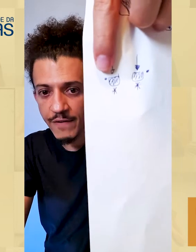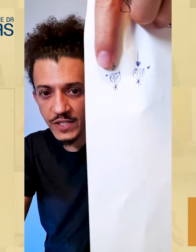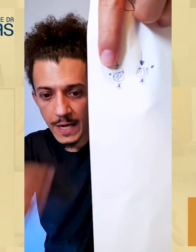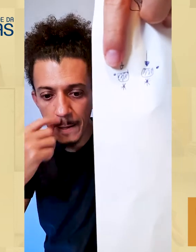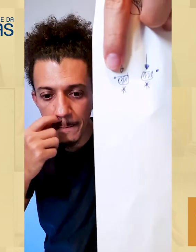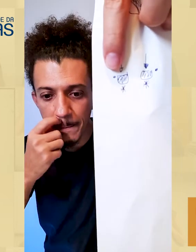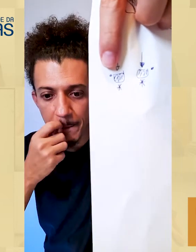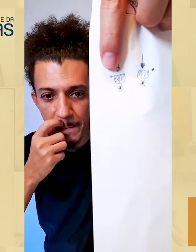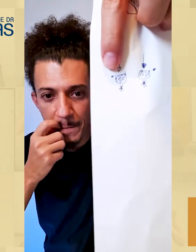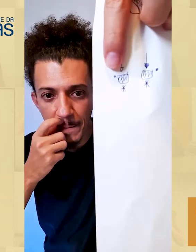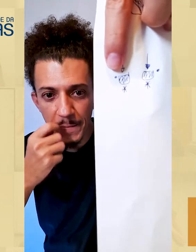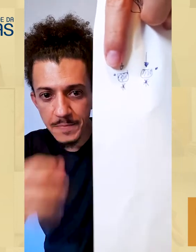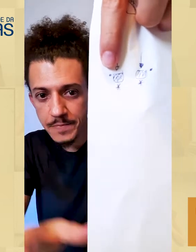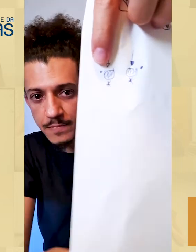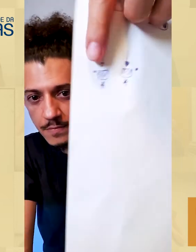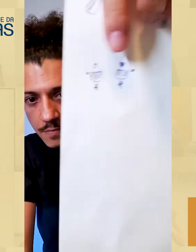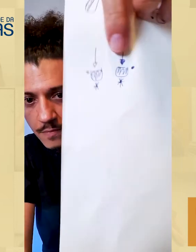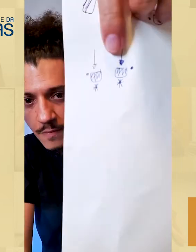está fechada.